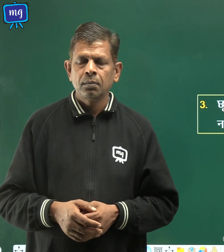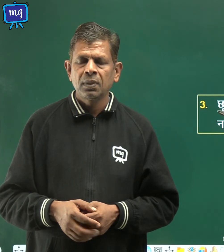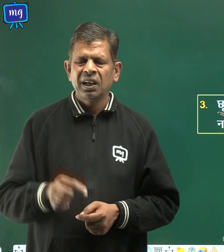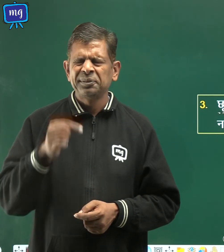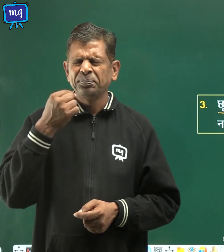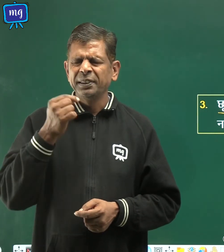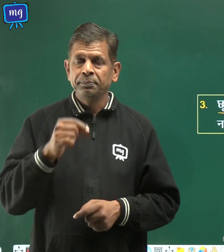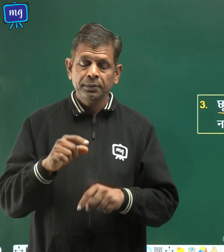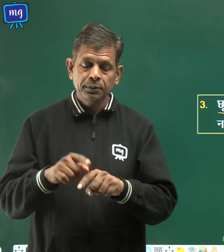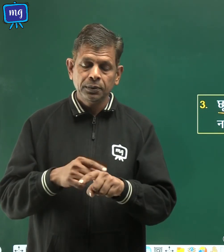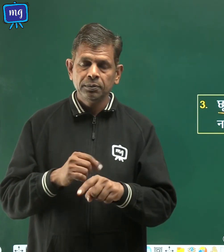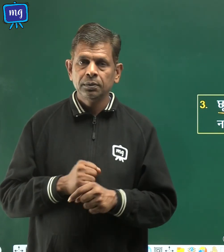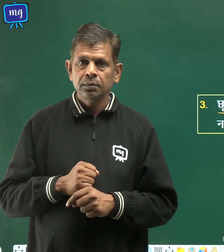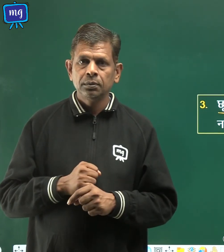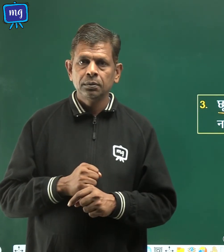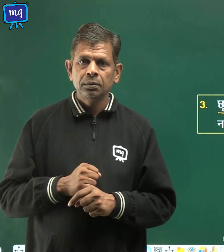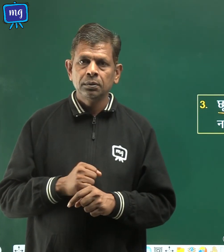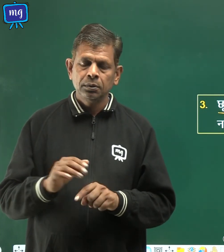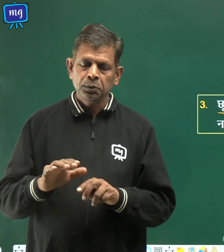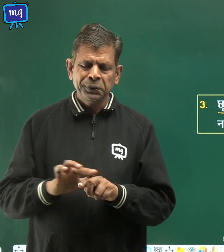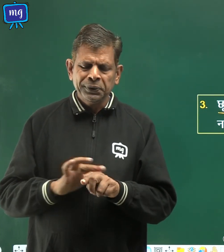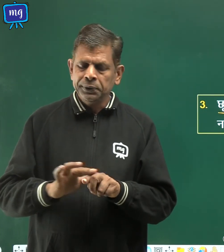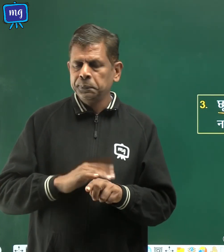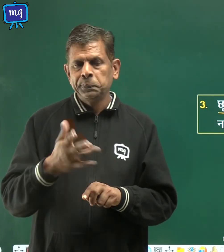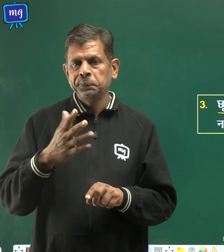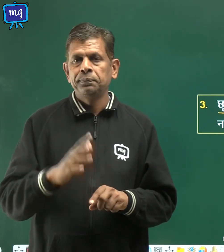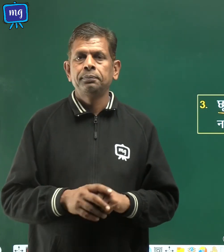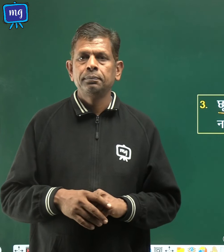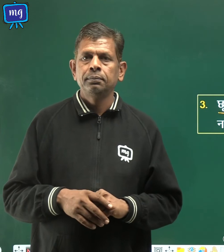अम्ल छूने में चिकने नहीं होते हैं,